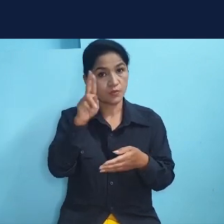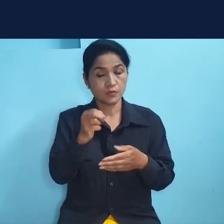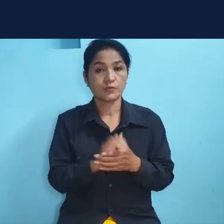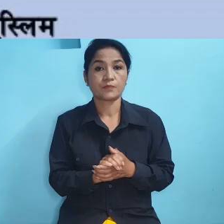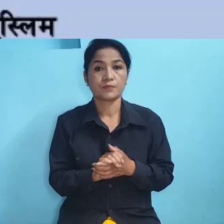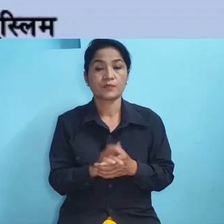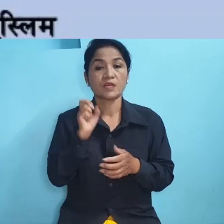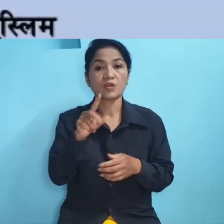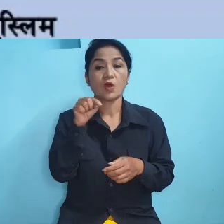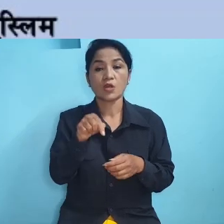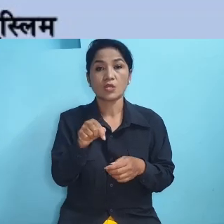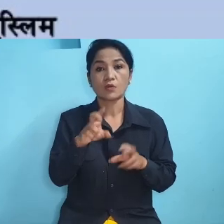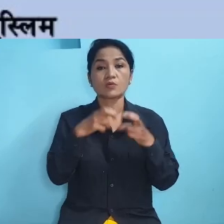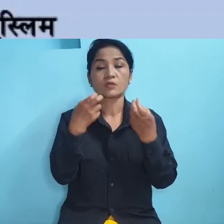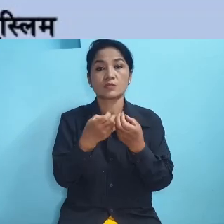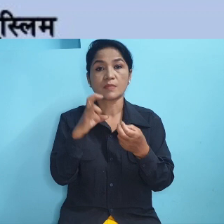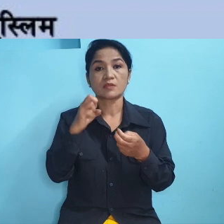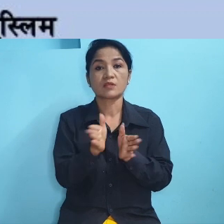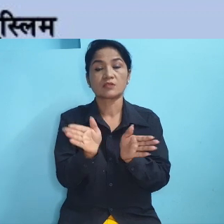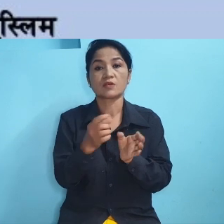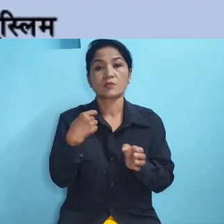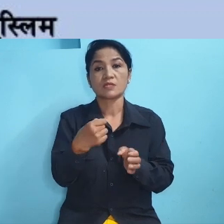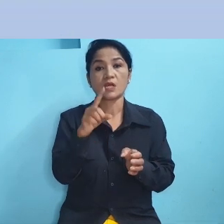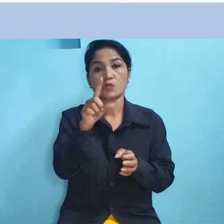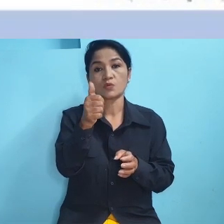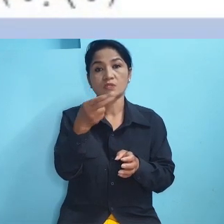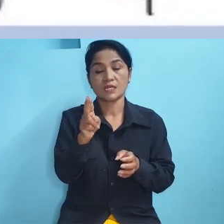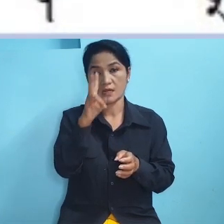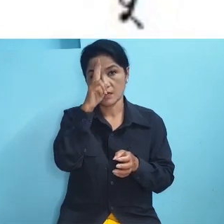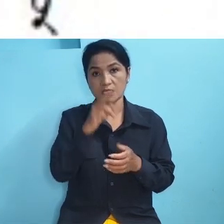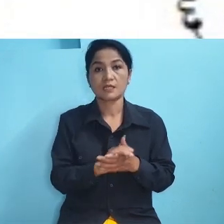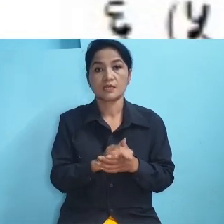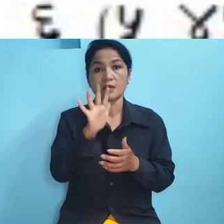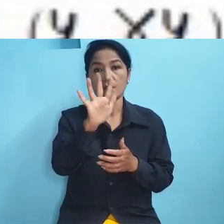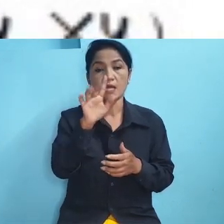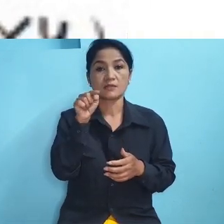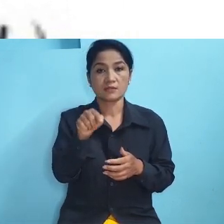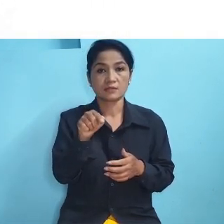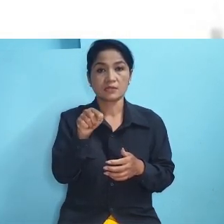थियो। तर अहिलेको संसदमा दलितको प्रतिनिधित्व 16 जना अर्थात्